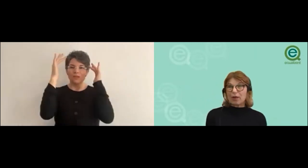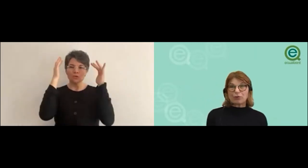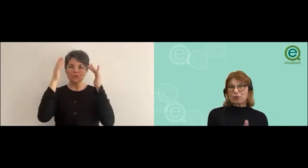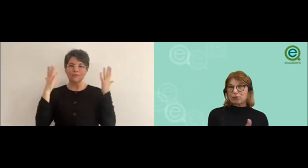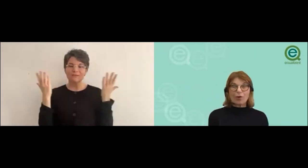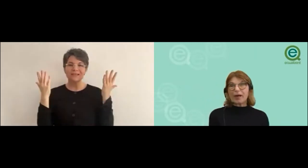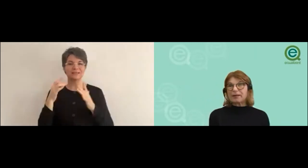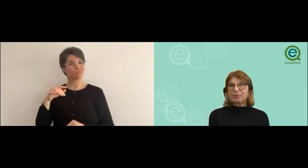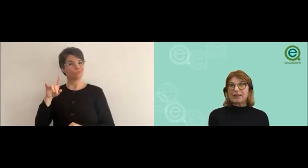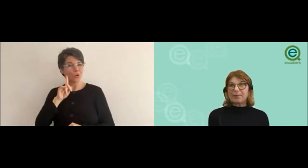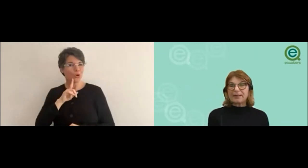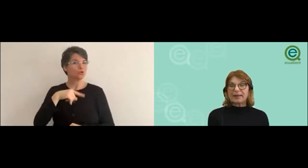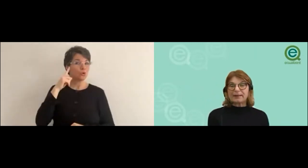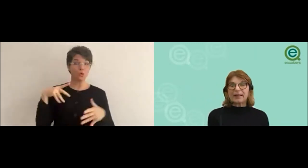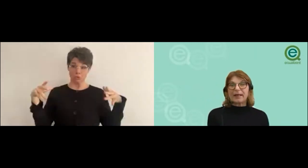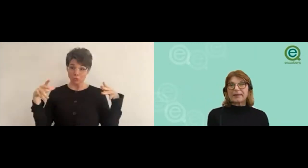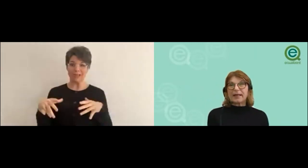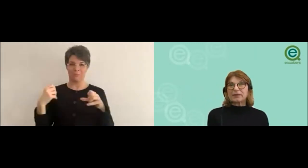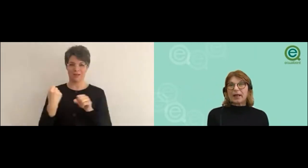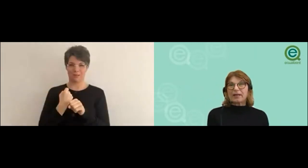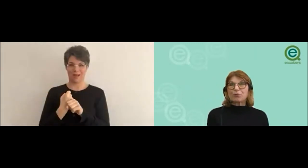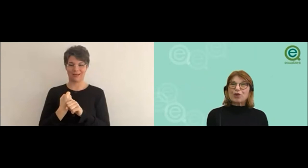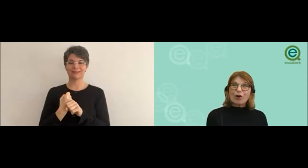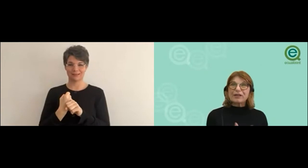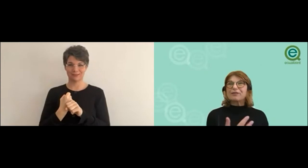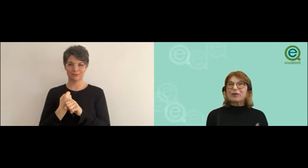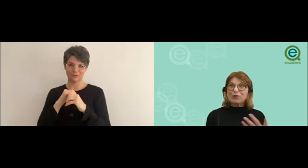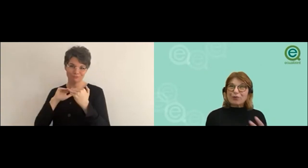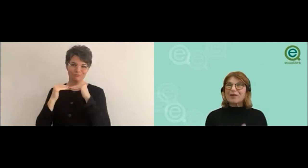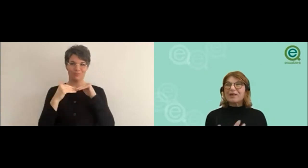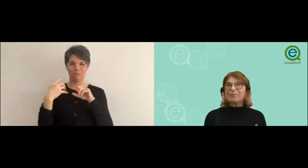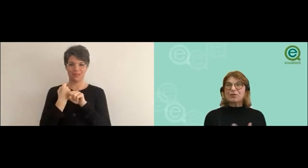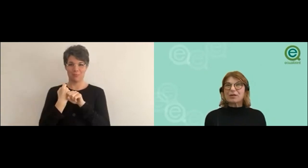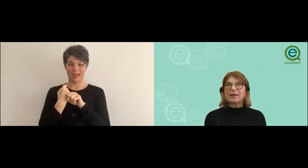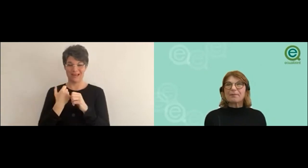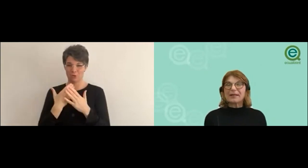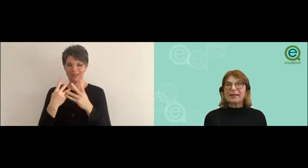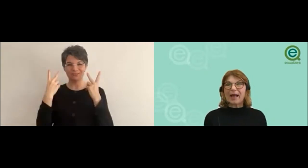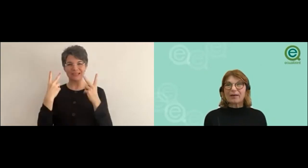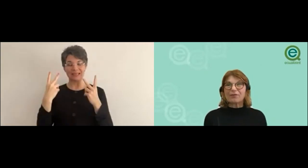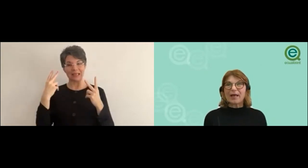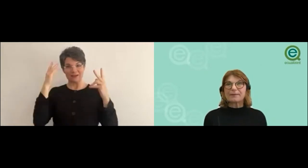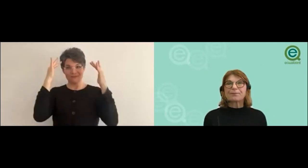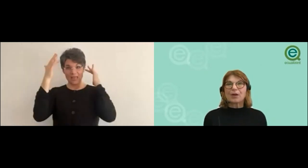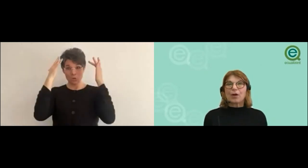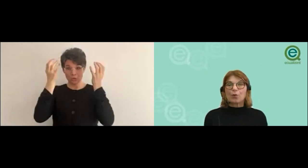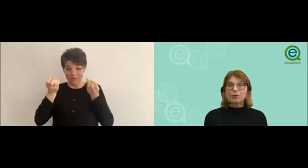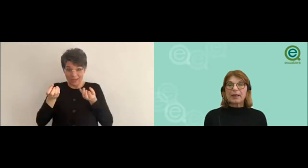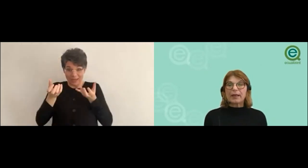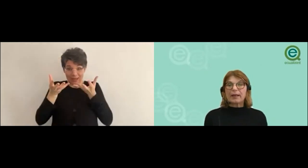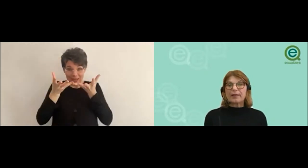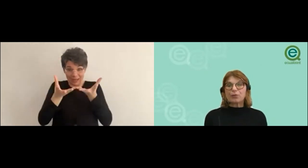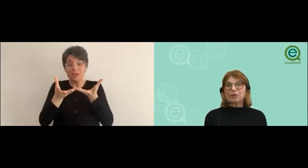von gehörlosen und hörenden Mitarbeiterinnen, das heißt, es muss auch die Philosophie sozusagen mitgetragen werden